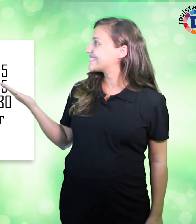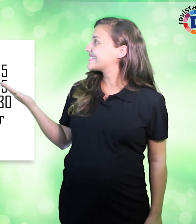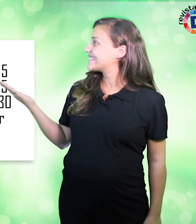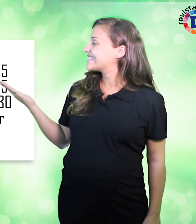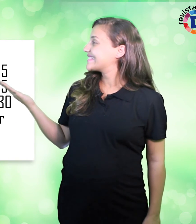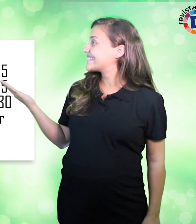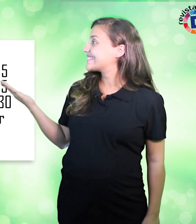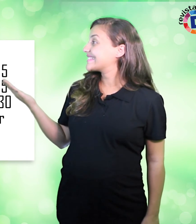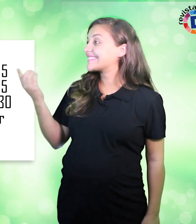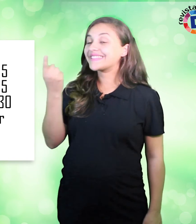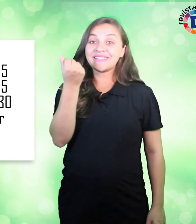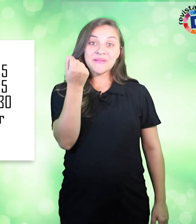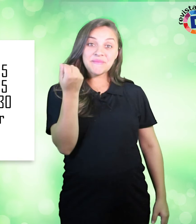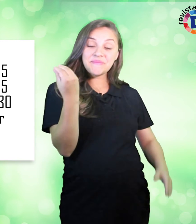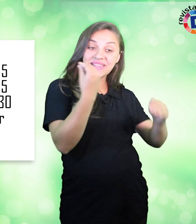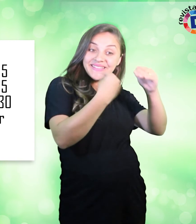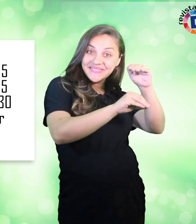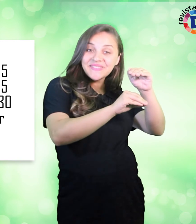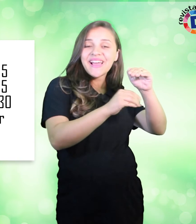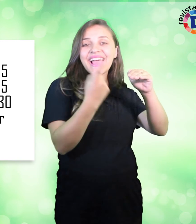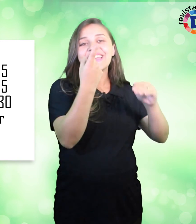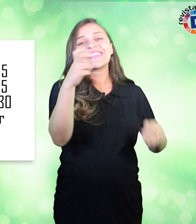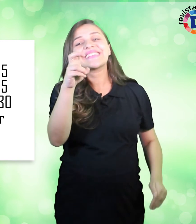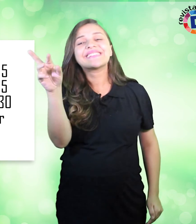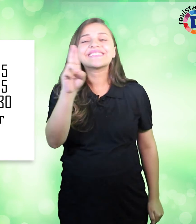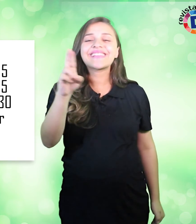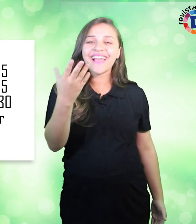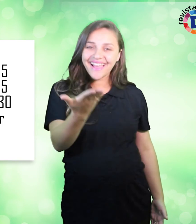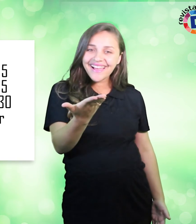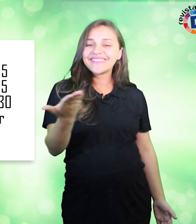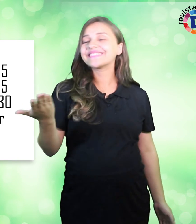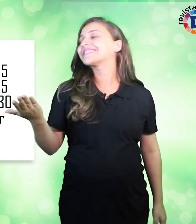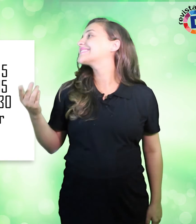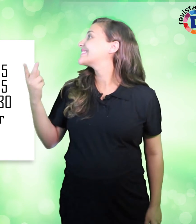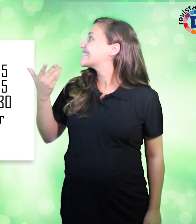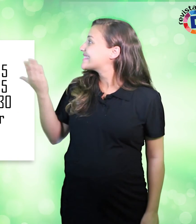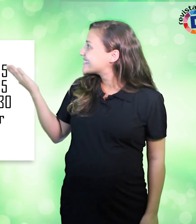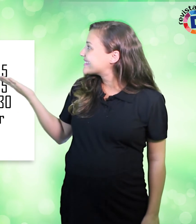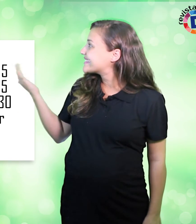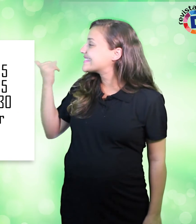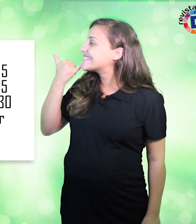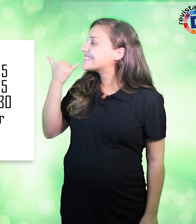1234515 para doar R$15, 0500